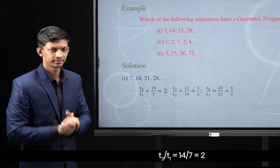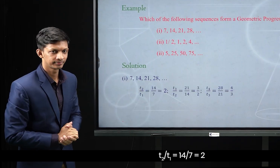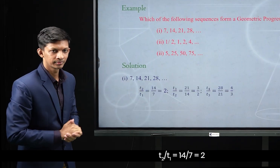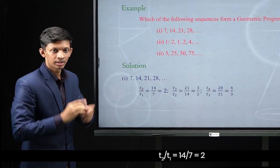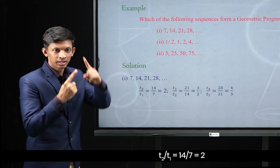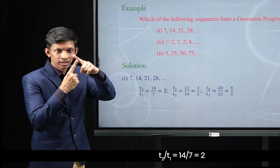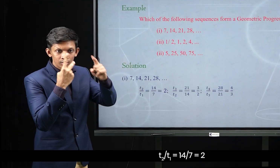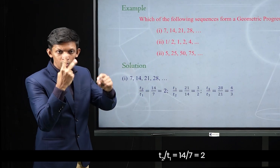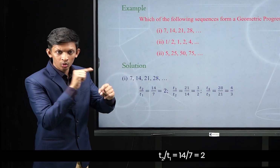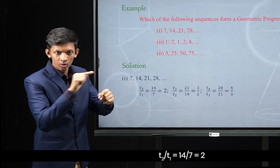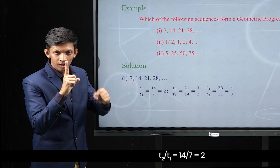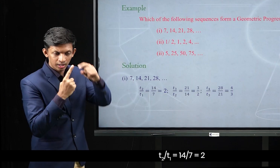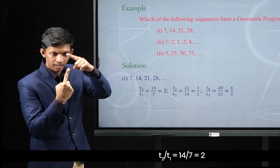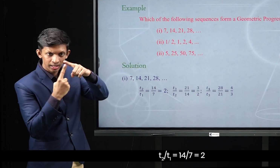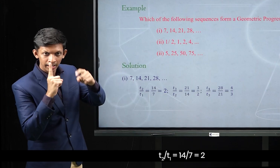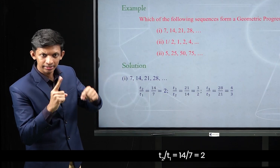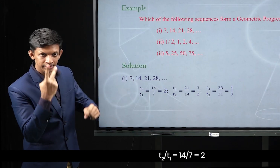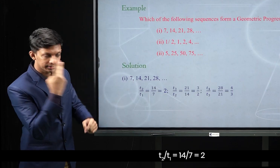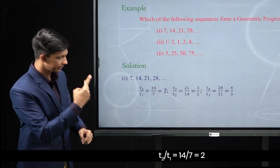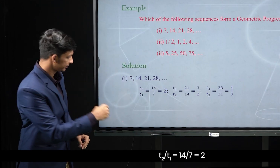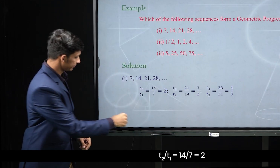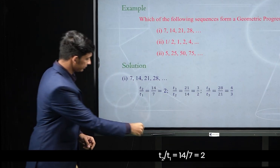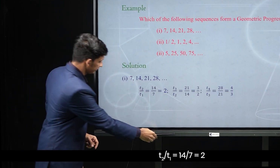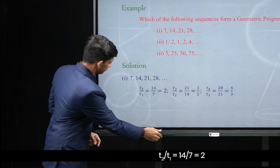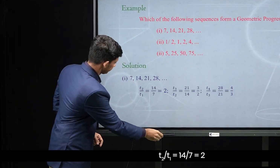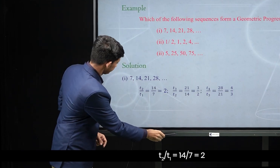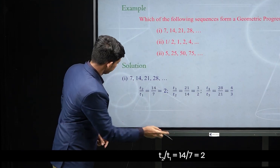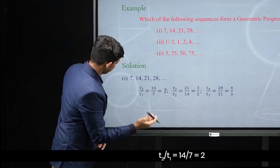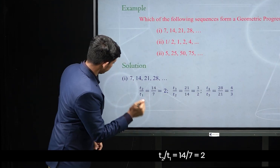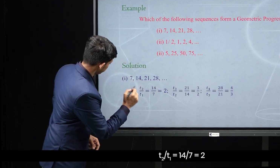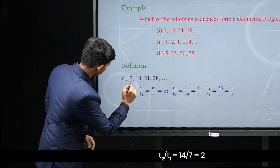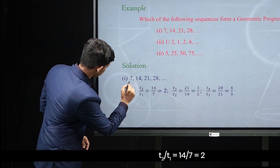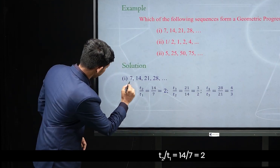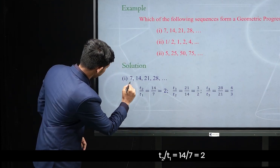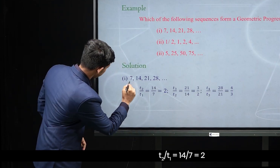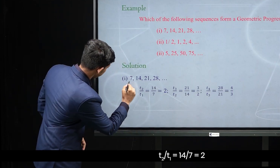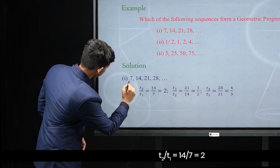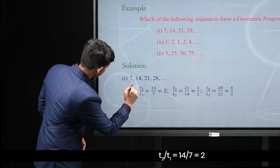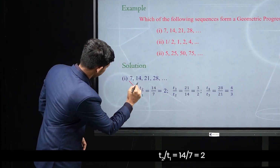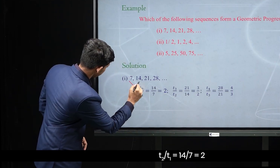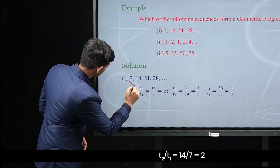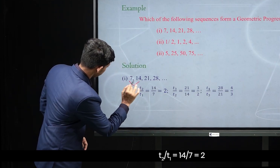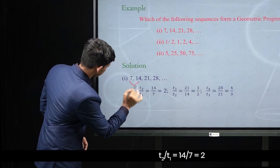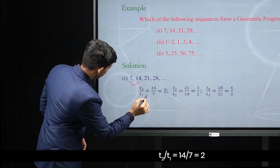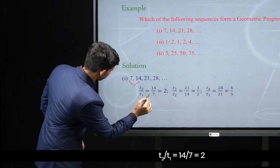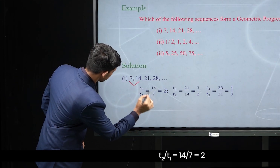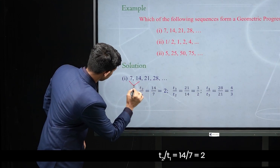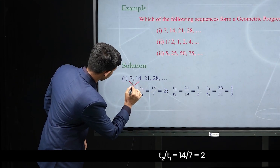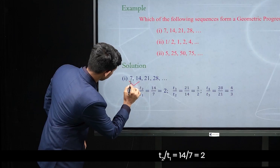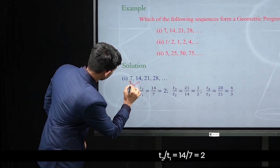டி கீழ் இலக்கு 1 ஈடு 14 கீழ் 7 ஈடு 2.